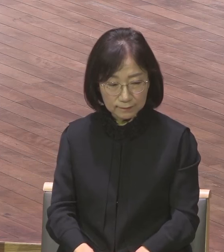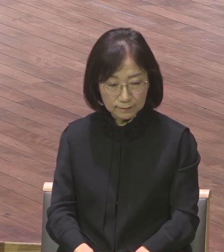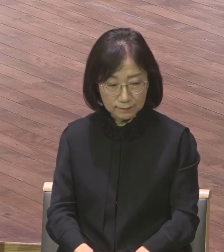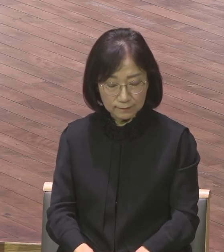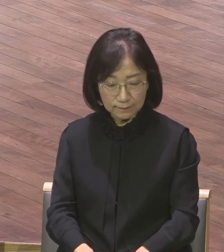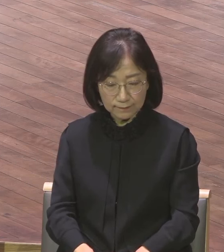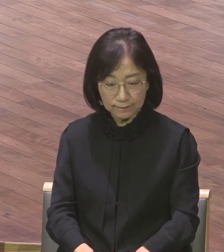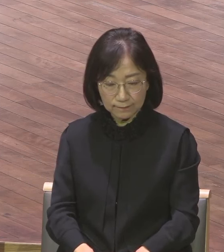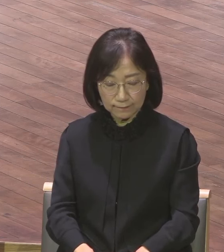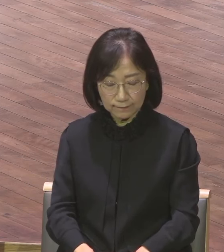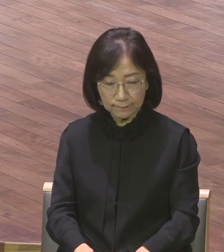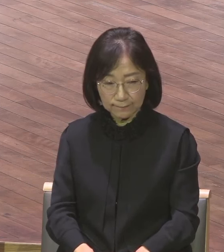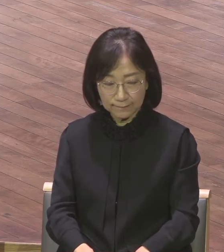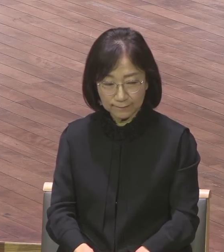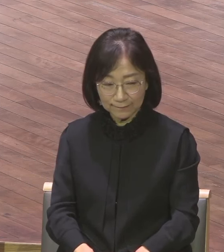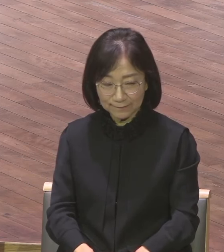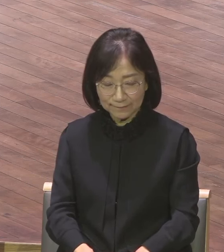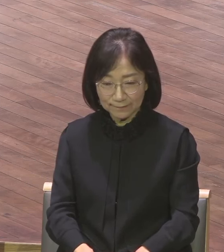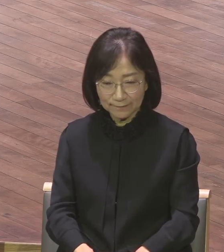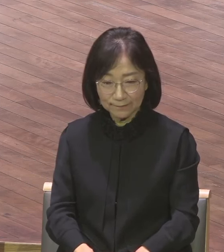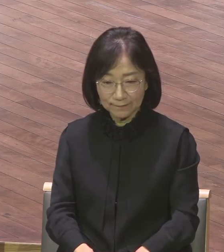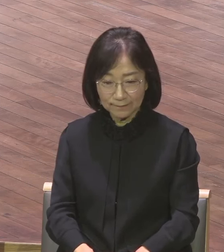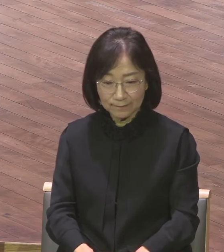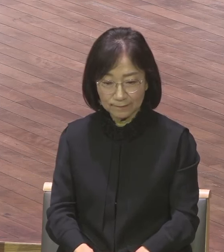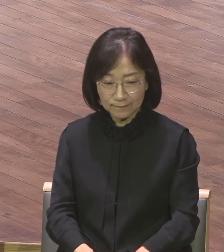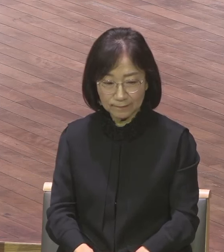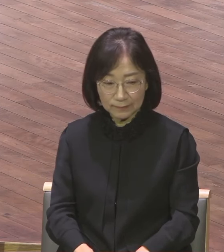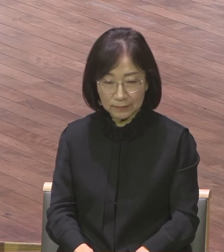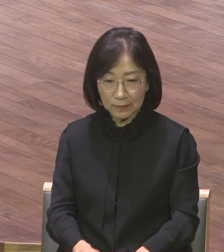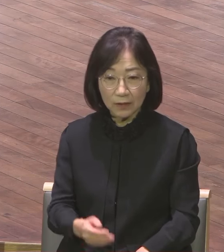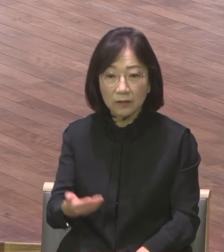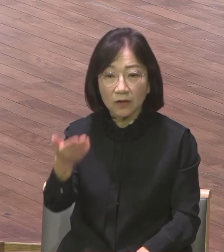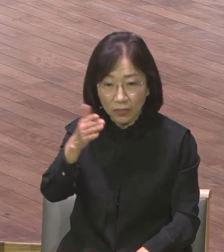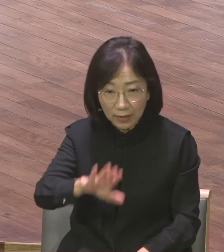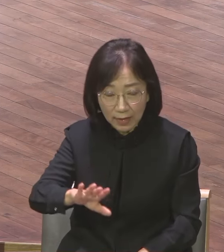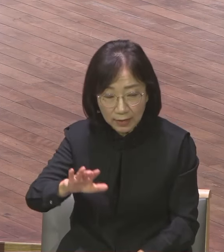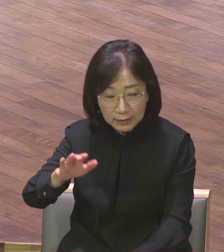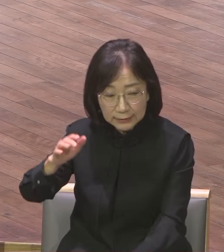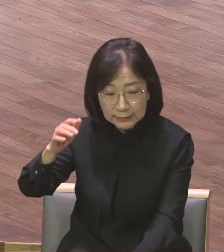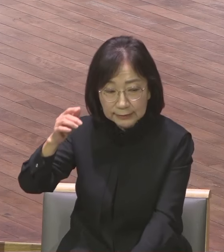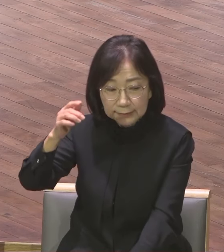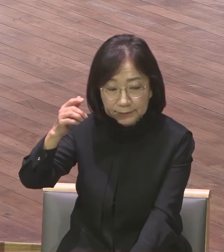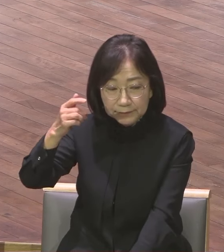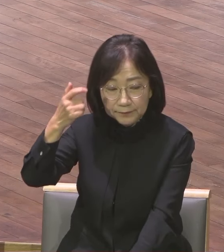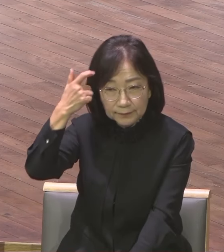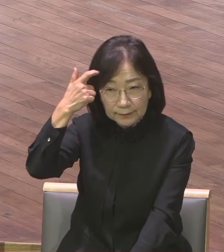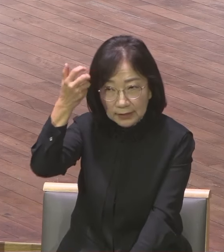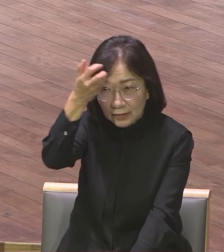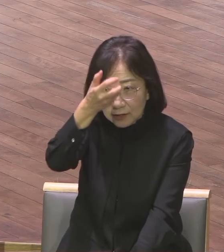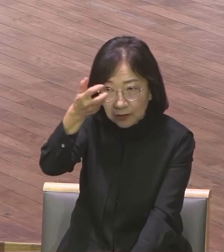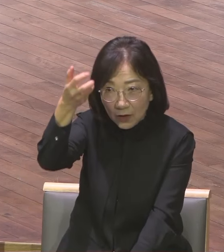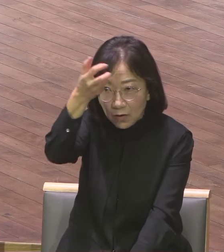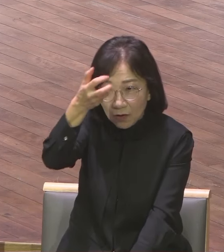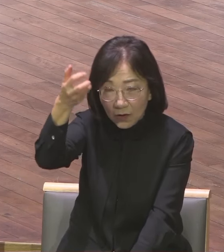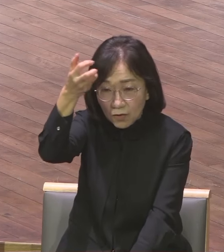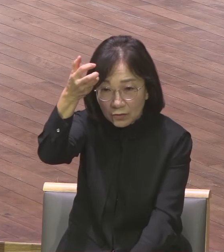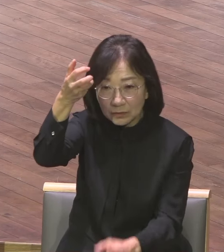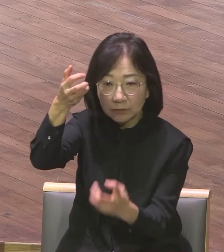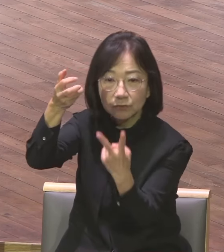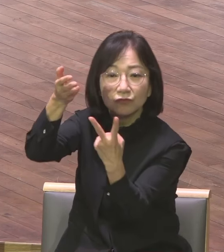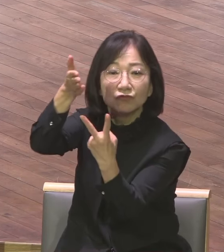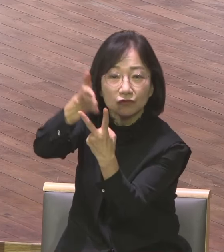자, 근데 중요한 것은 이런 영들 중에서 자, 하나님께 속한 영이 있고